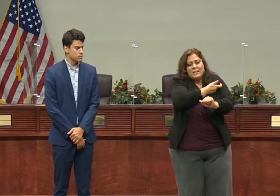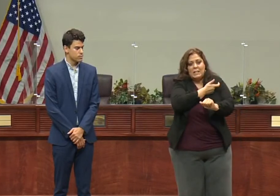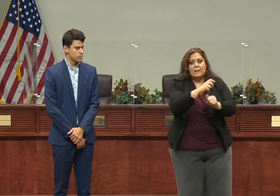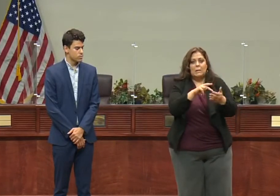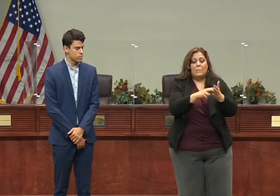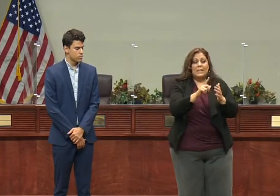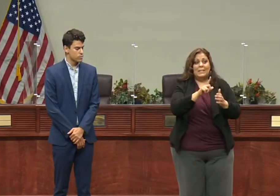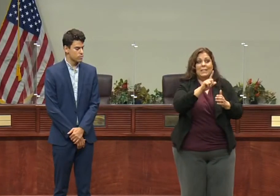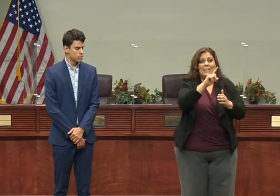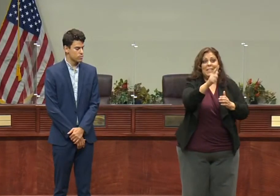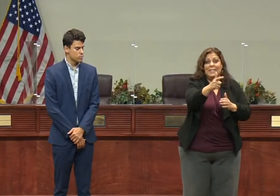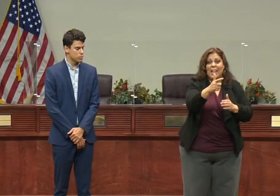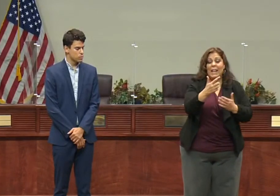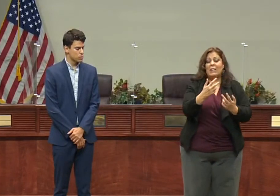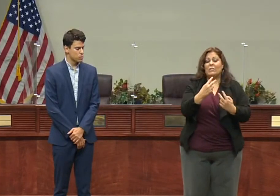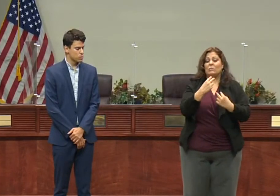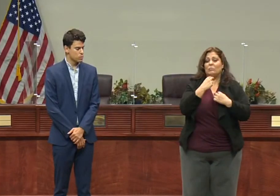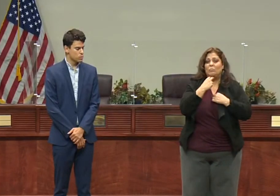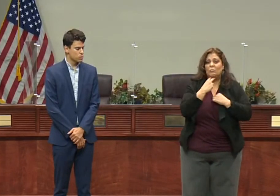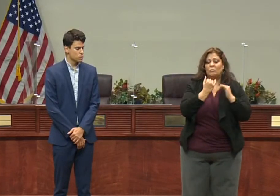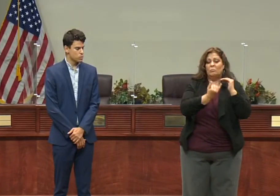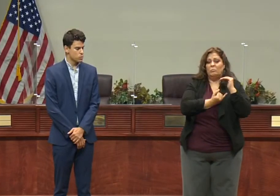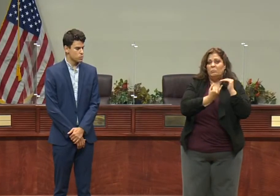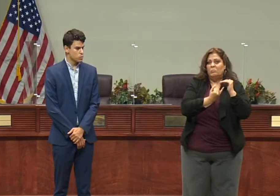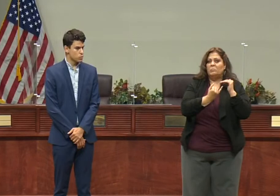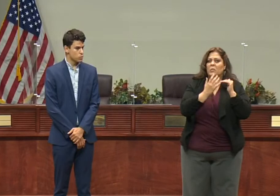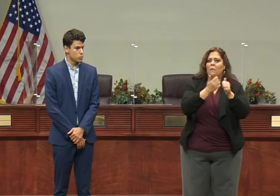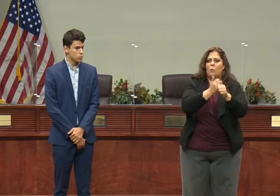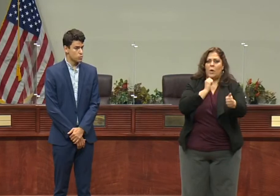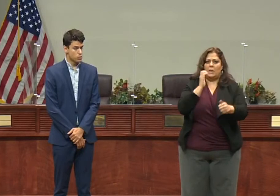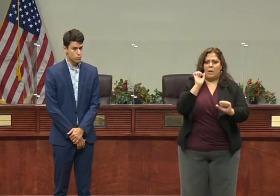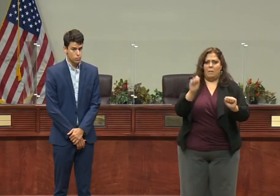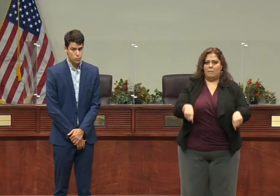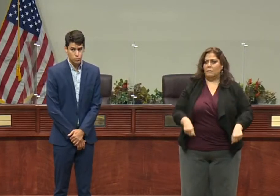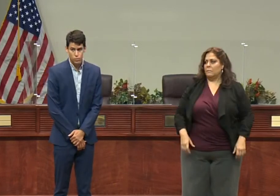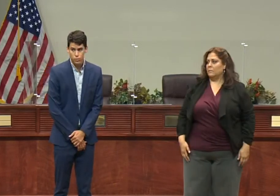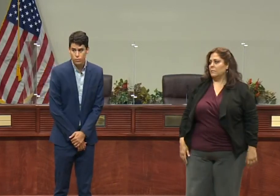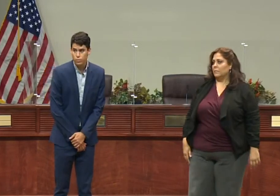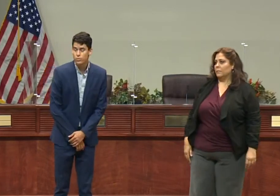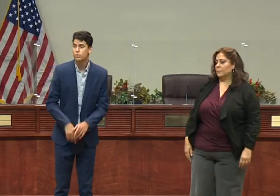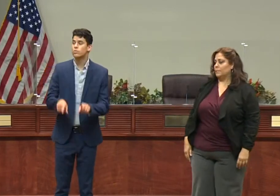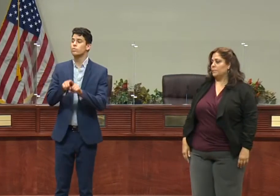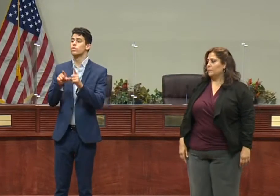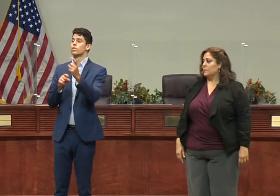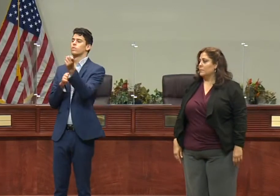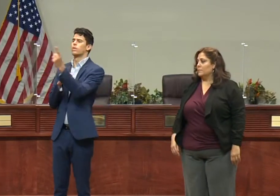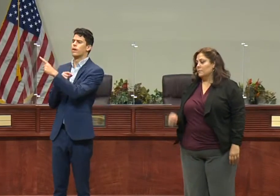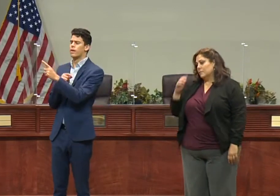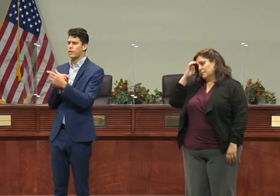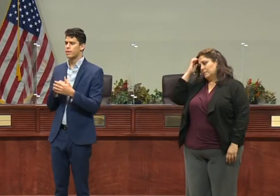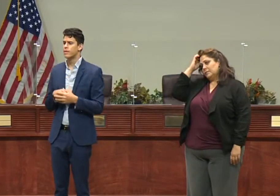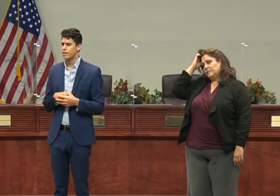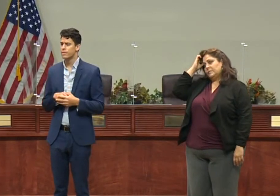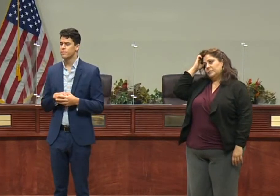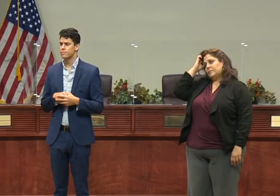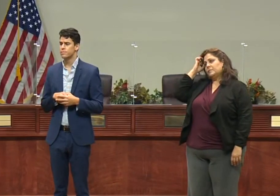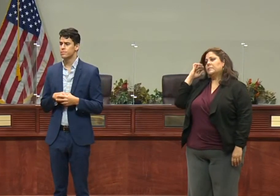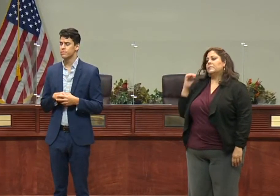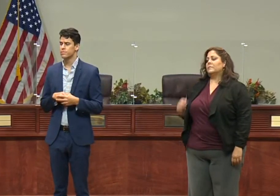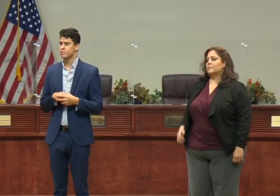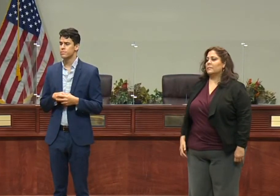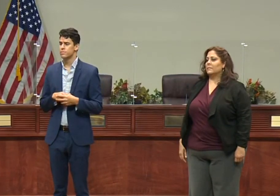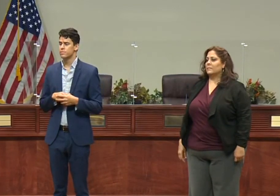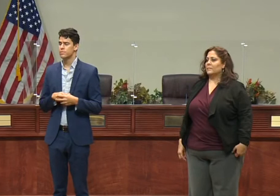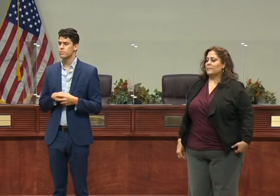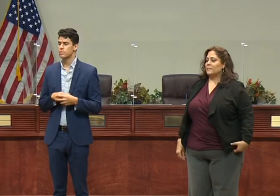and quarantine in the near future. Herrera, ¿cuál es el porcentaje de ocupación en los hospitales, específicamente en las unidades de